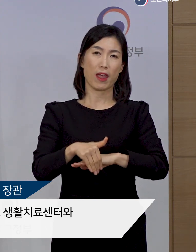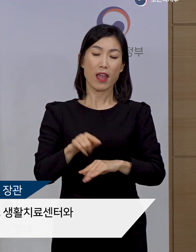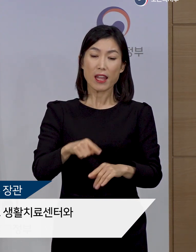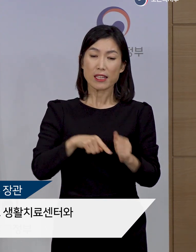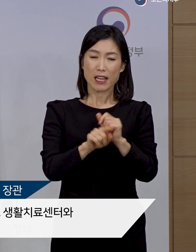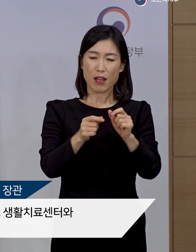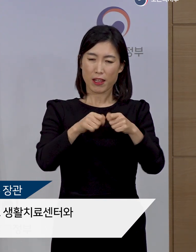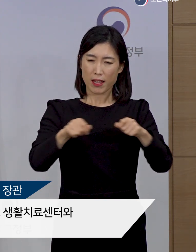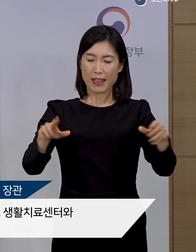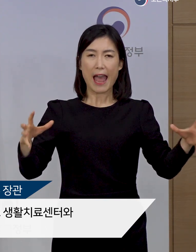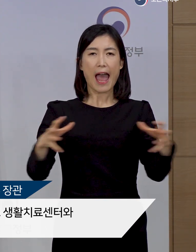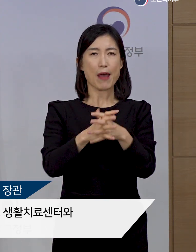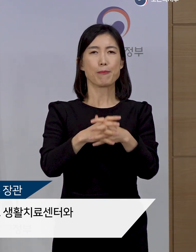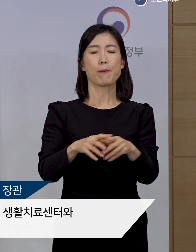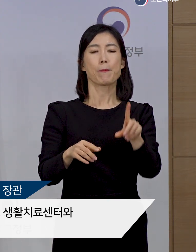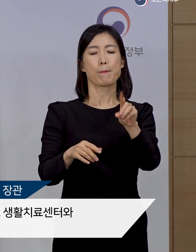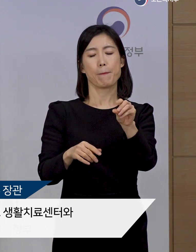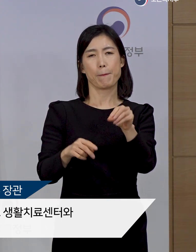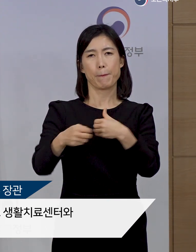287병상을 추가로 확충하는 것입니다.